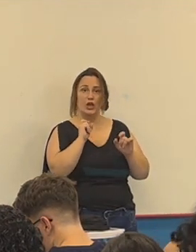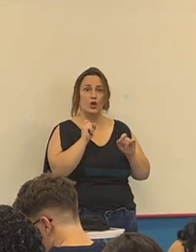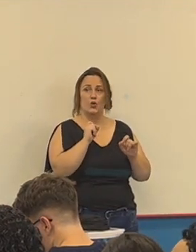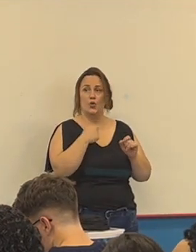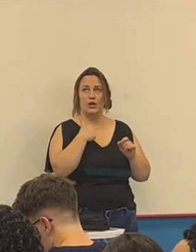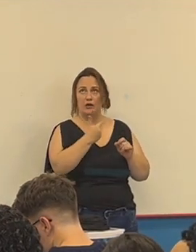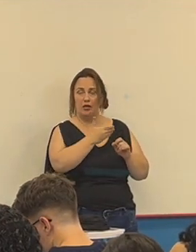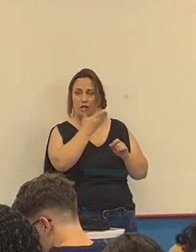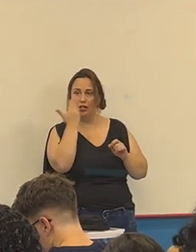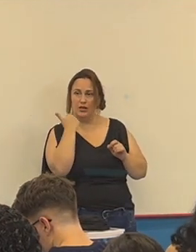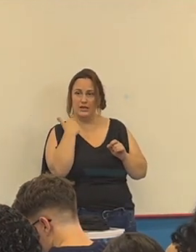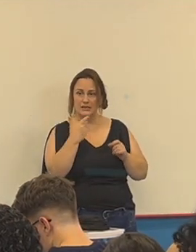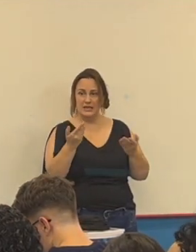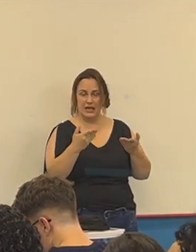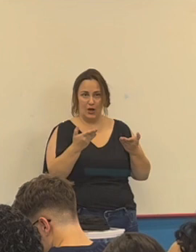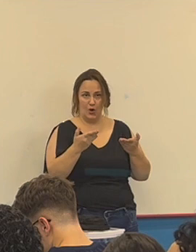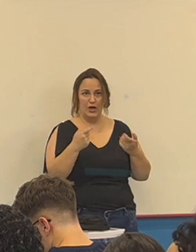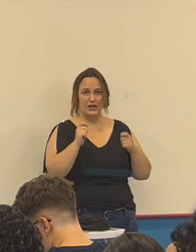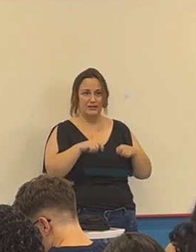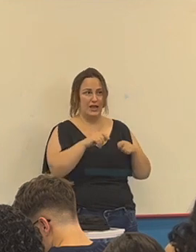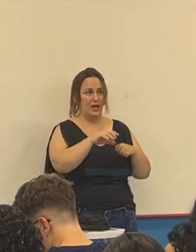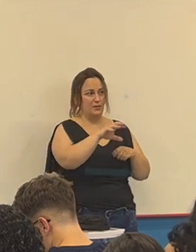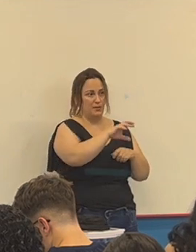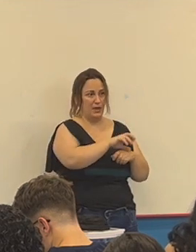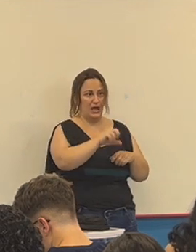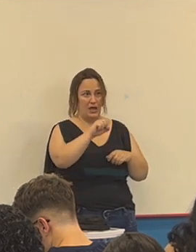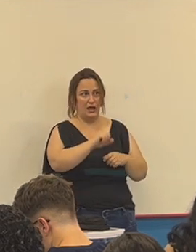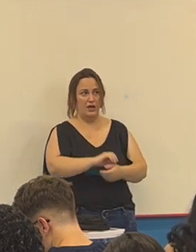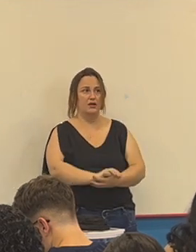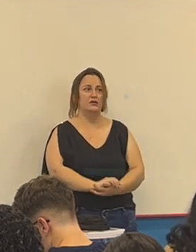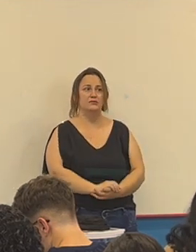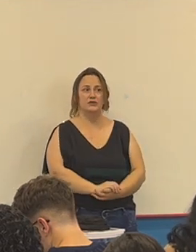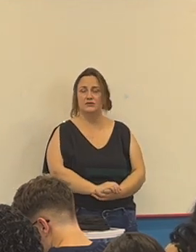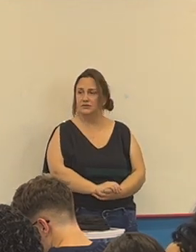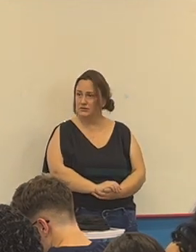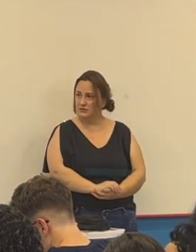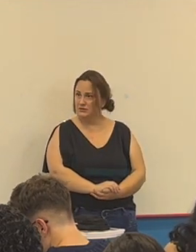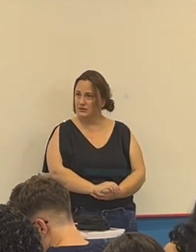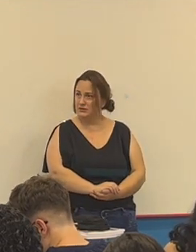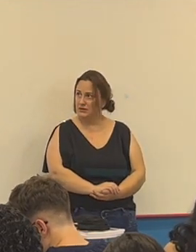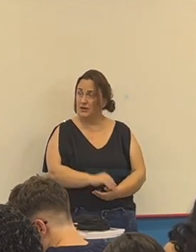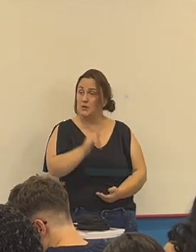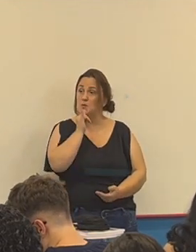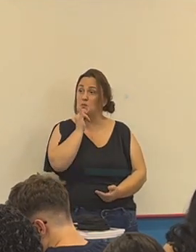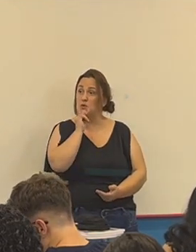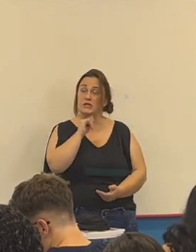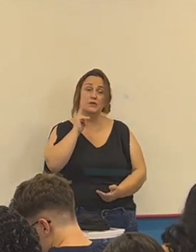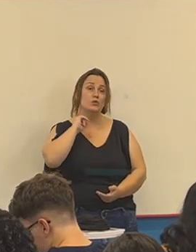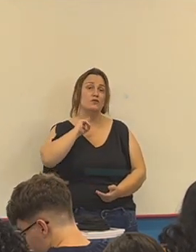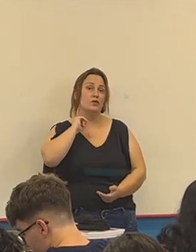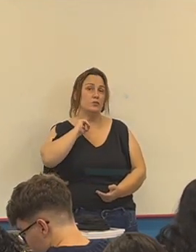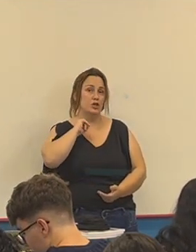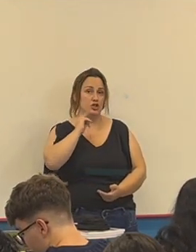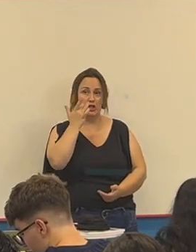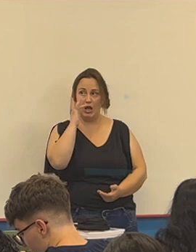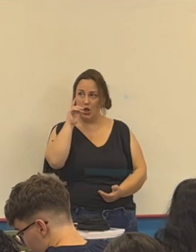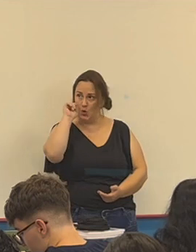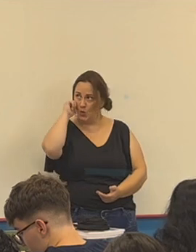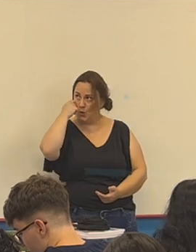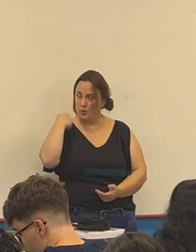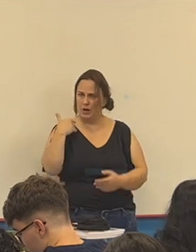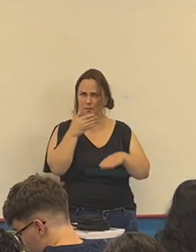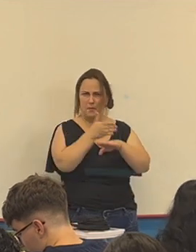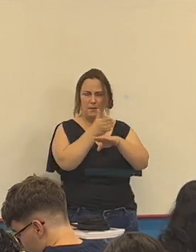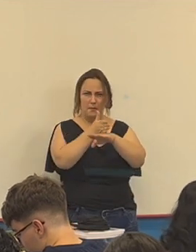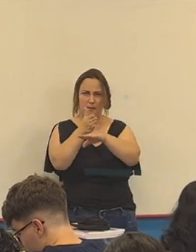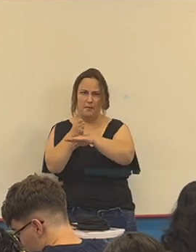passar e agora está legal, entendeu? Para eu usar. Então é isso. Por exemplo, eu estava em Ouro Preto fazendo uma pesquisa,